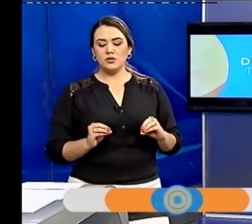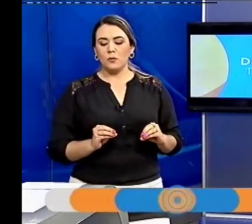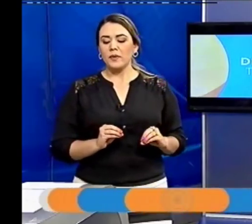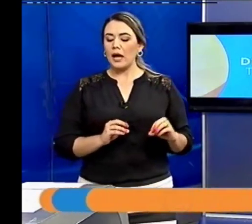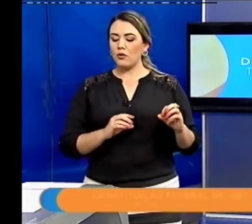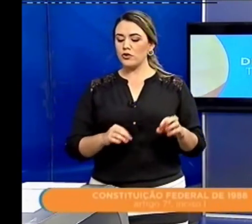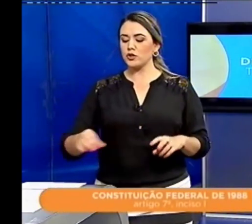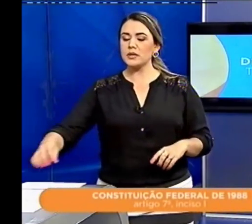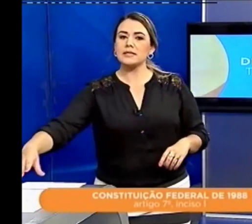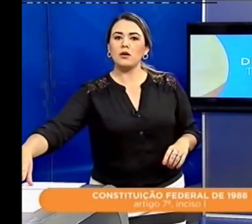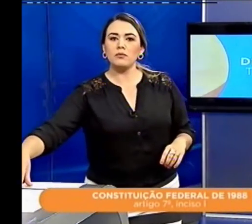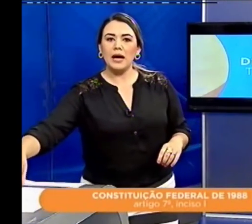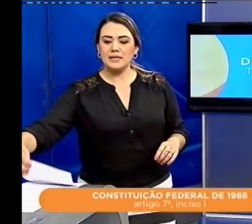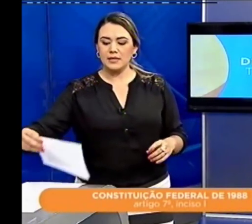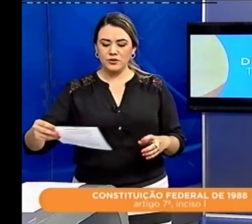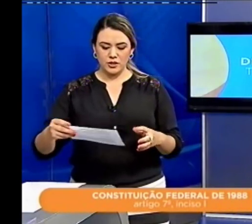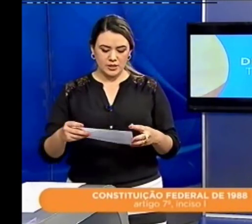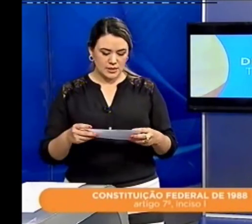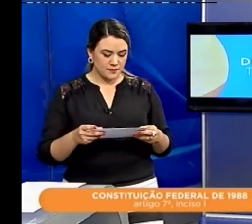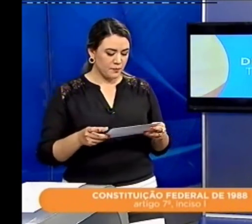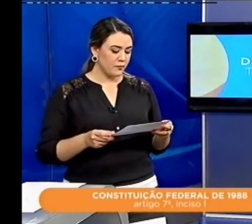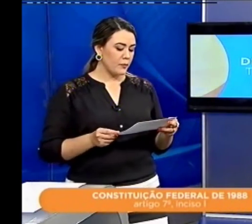inciso, a Constituição assim diz: